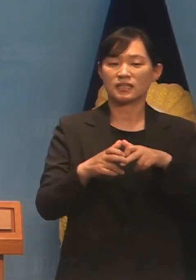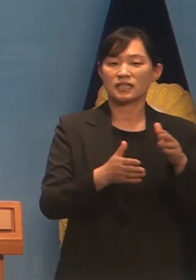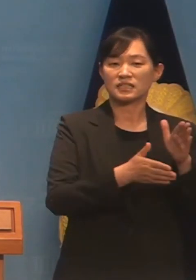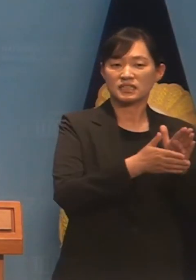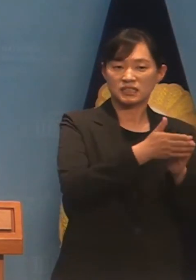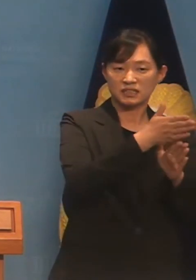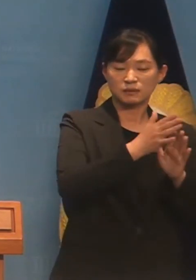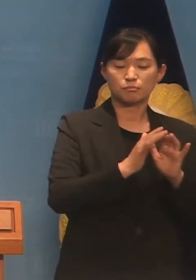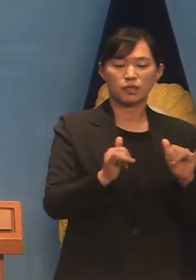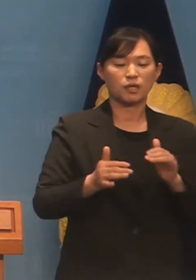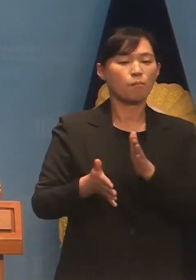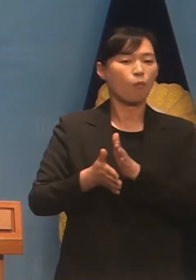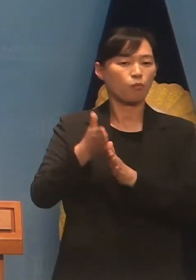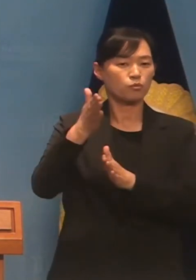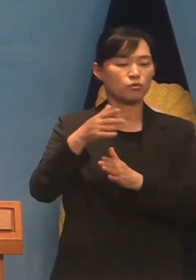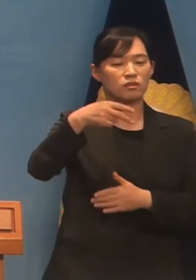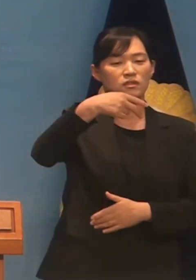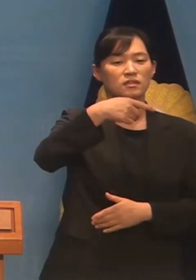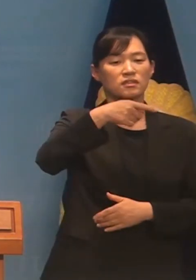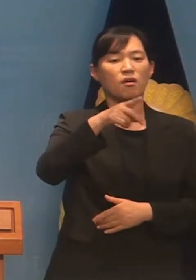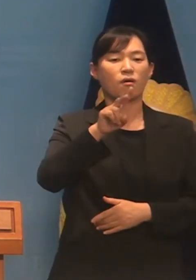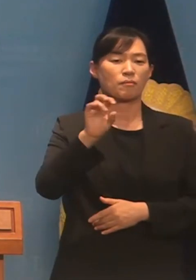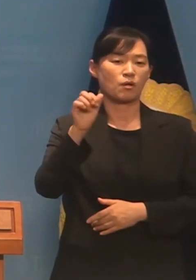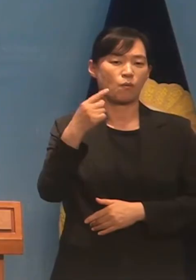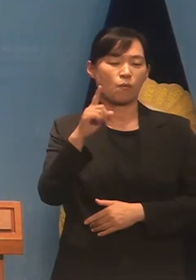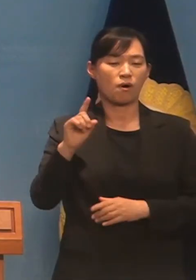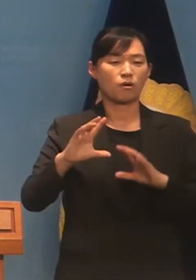시민본부 본부장이신 서미화 국회의원이 참석하셨습니다.